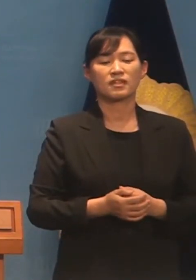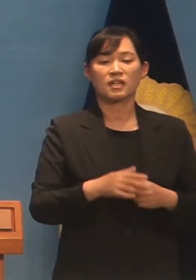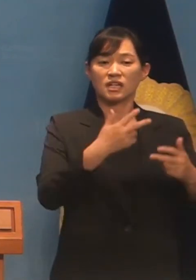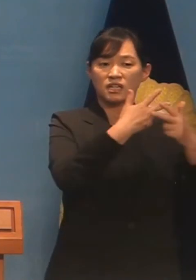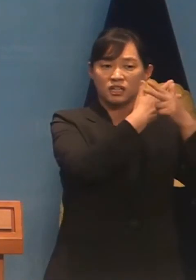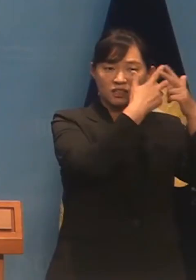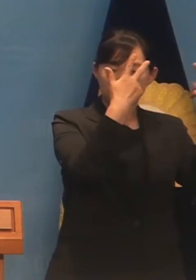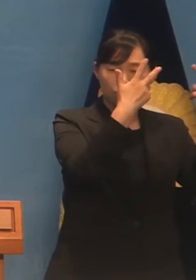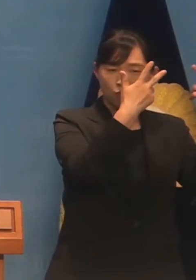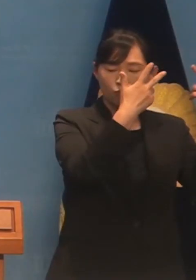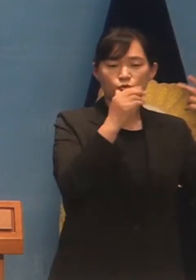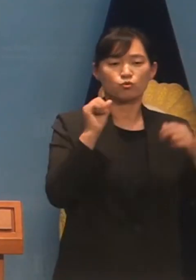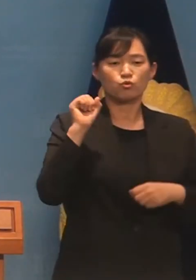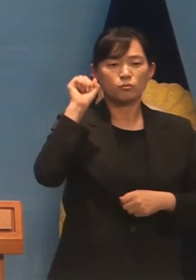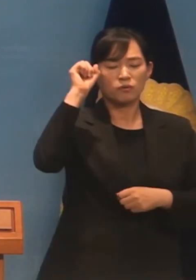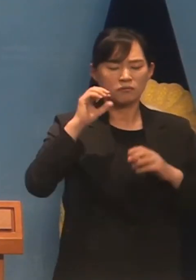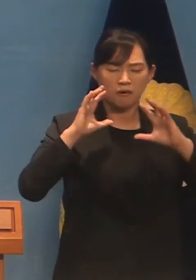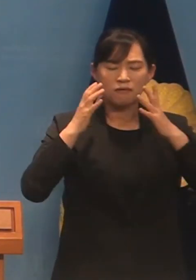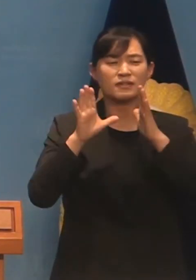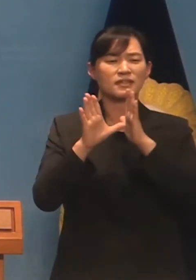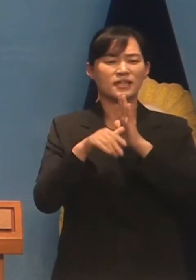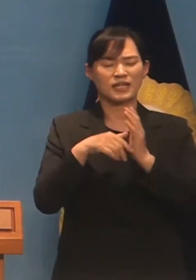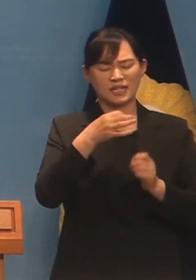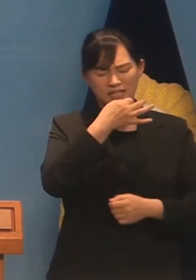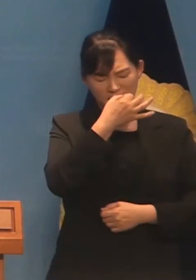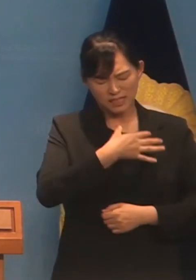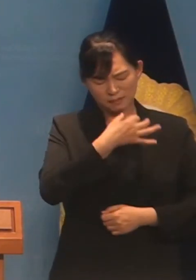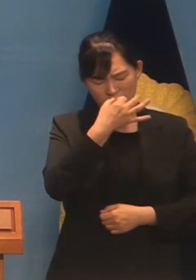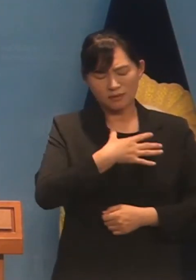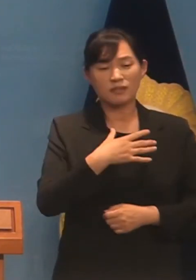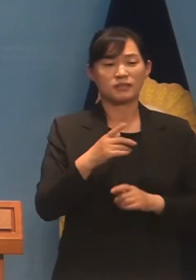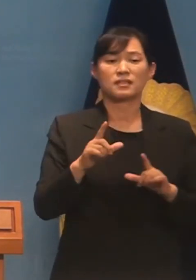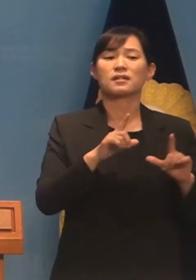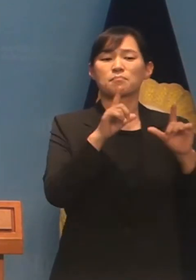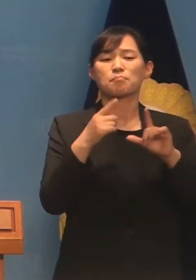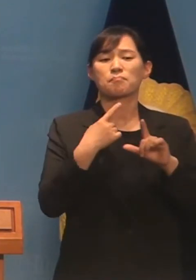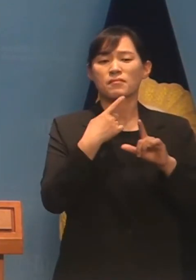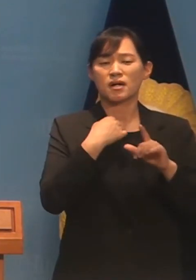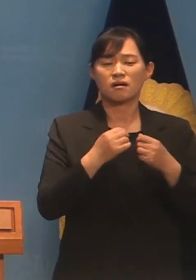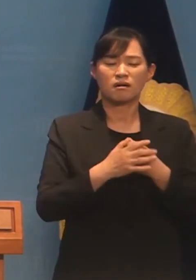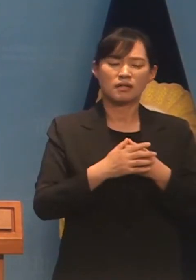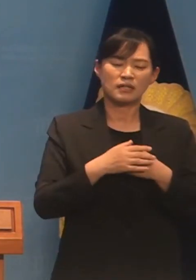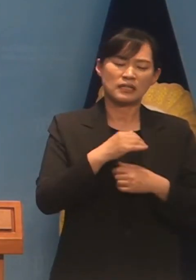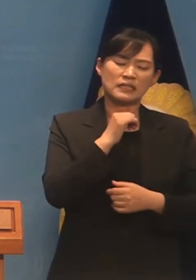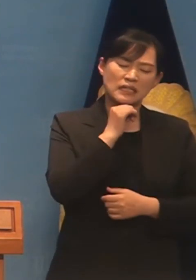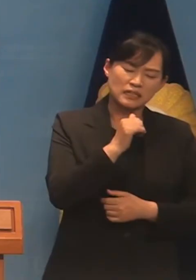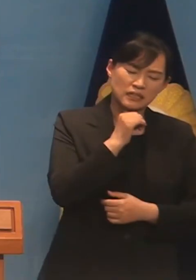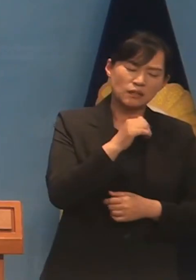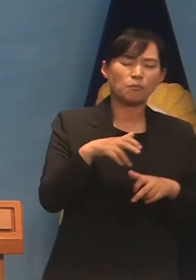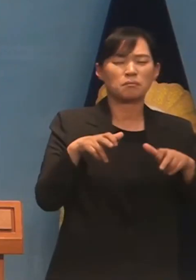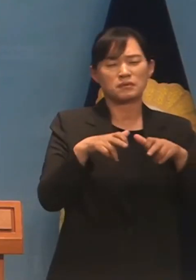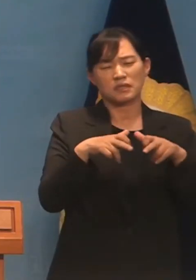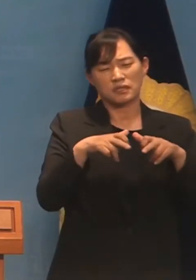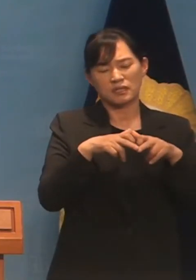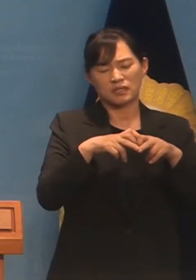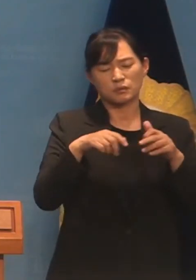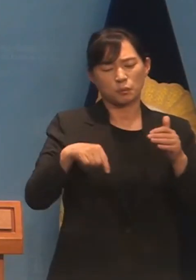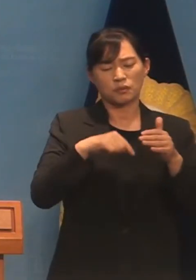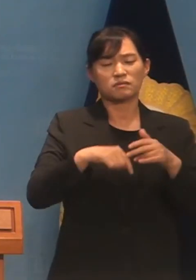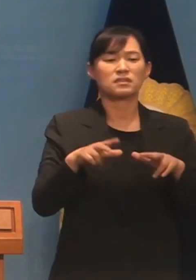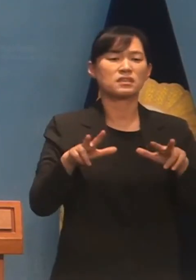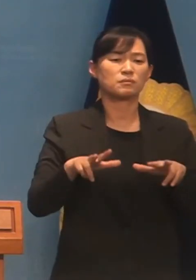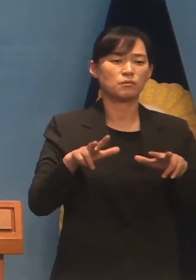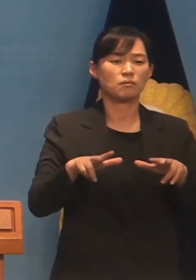이재명 후보께서는 그가 어린 시절 힘겹게 탈출해버렸던 빈곤과 장애의 웅덩이 속에서